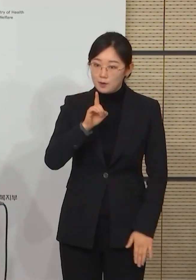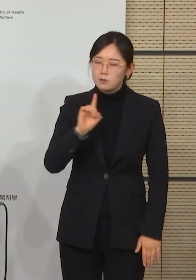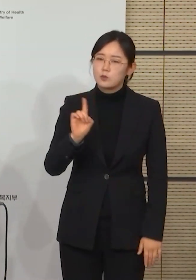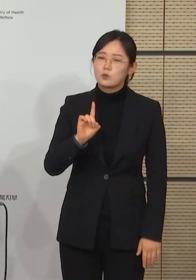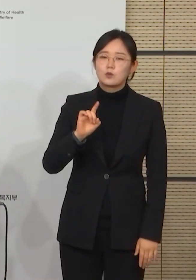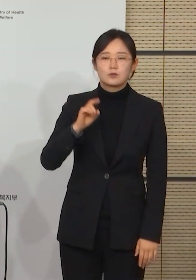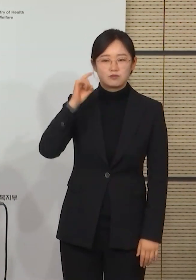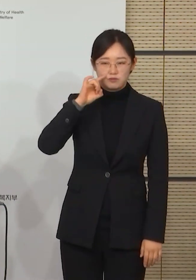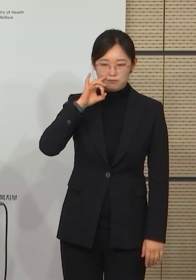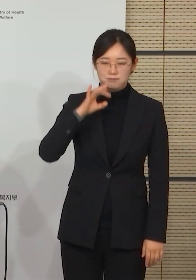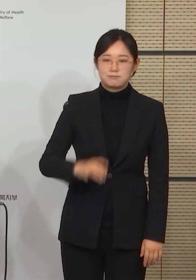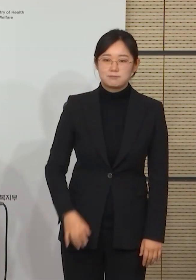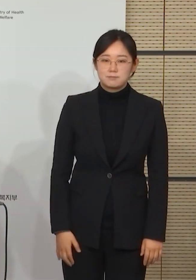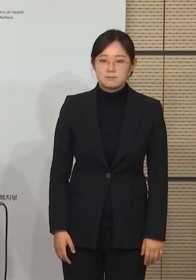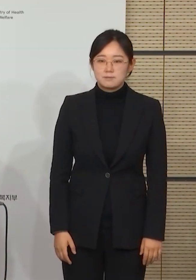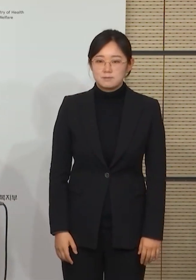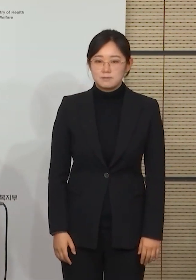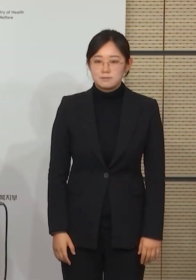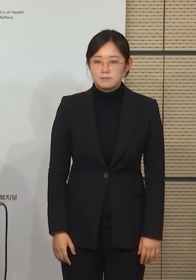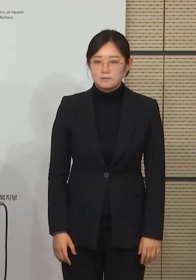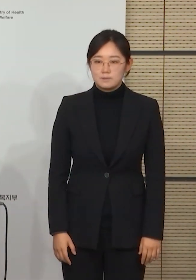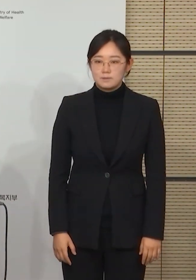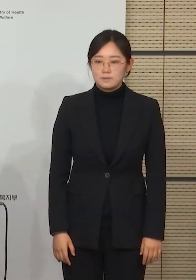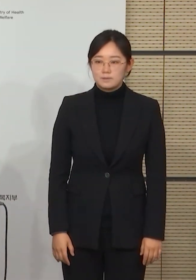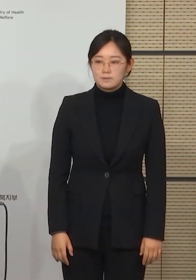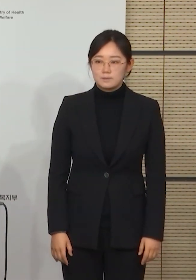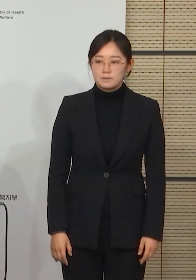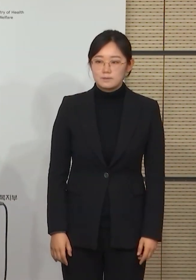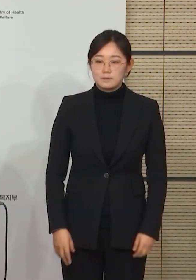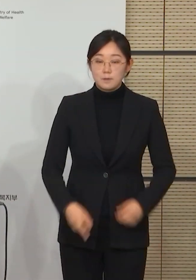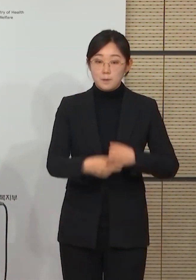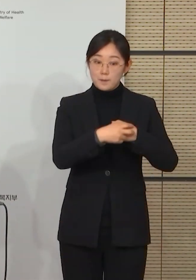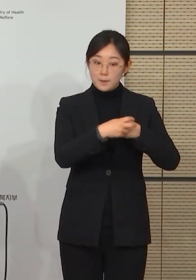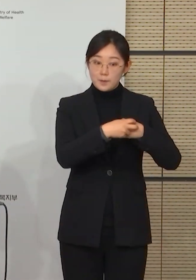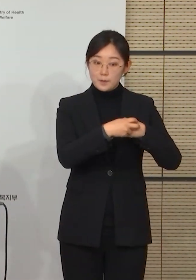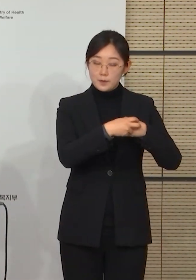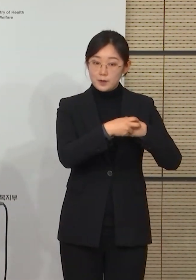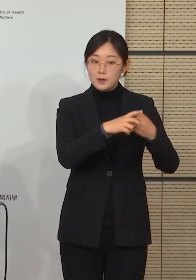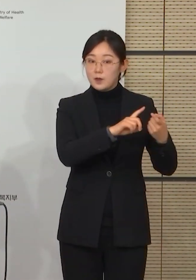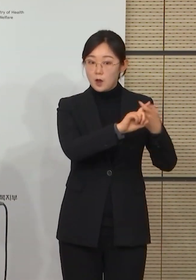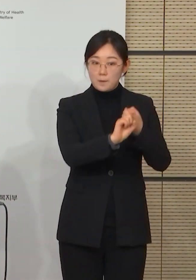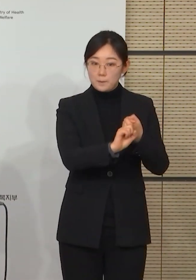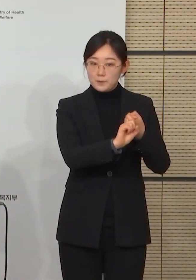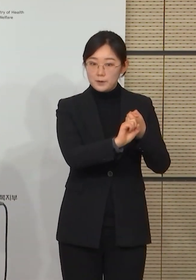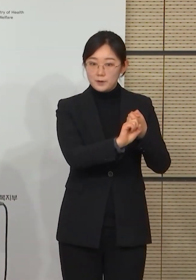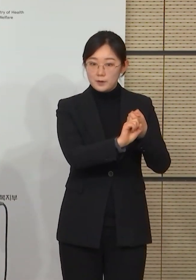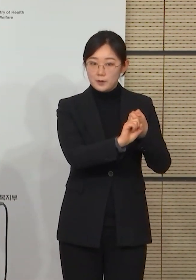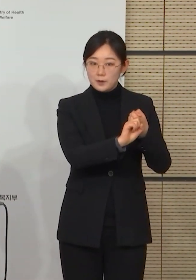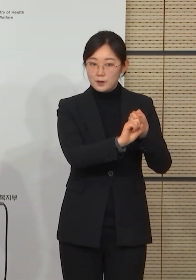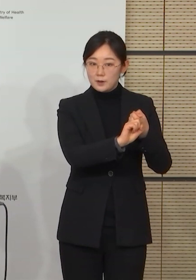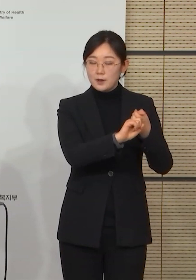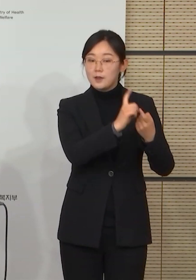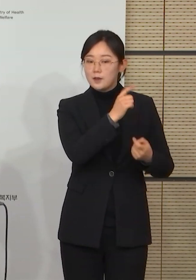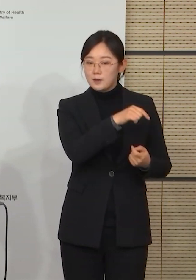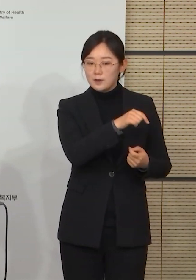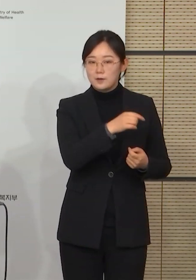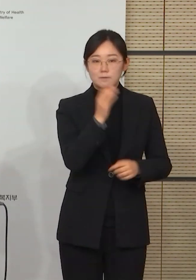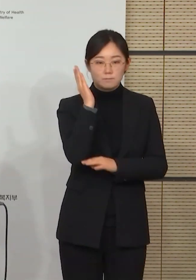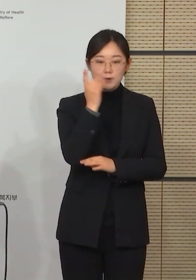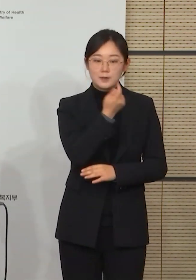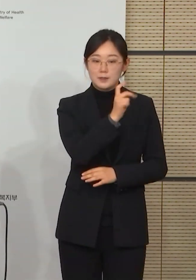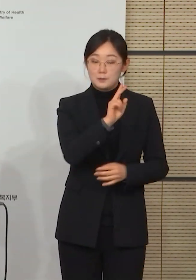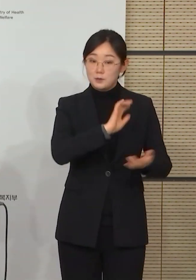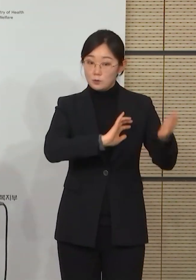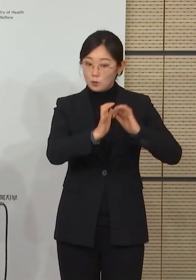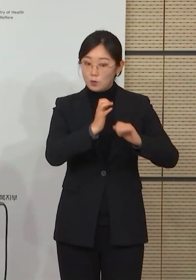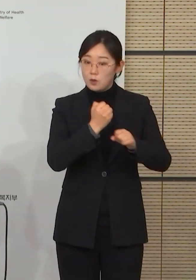그리고 지금 그 의협에서 말하는 TV 토론도 할 생각이 있으신 건지 답변 부탁드립니다. 예,